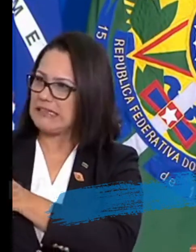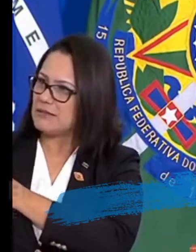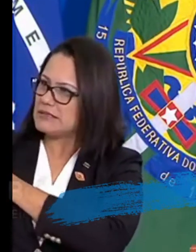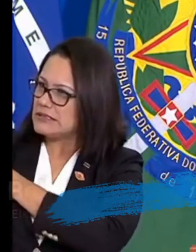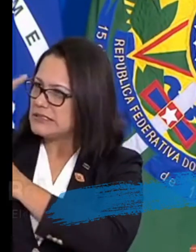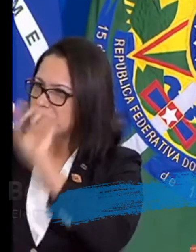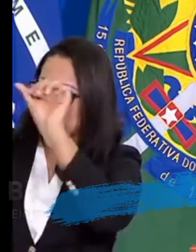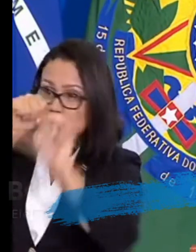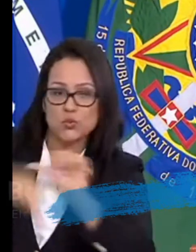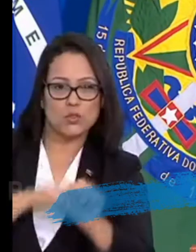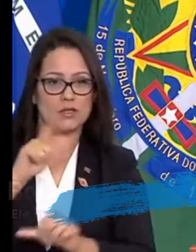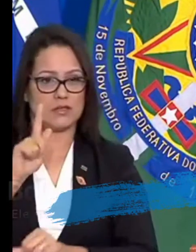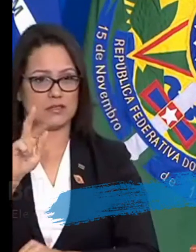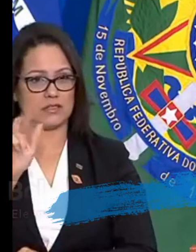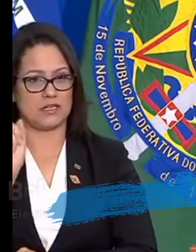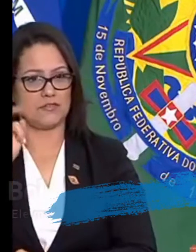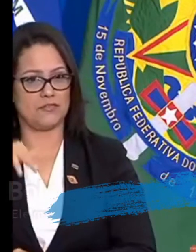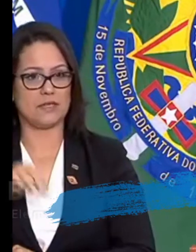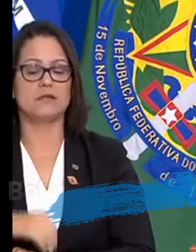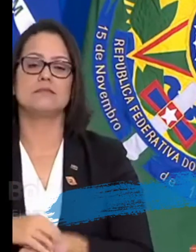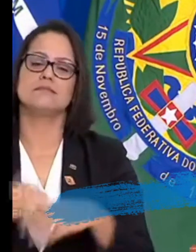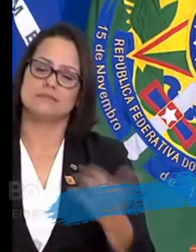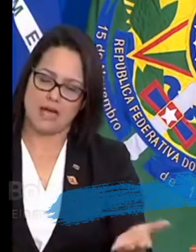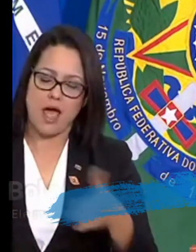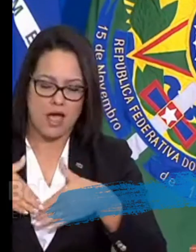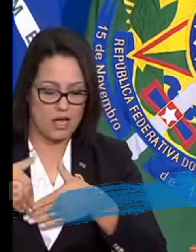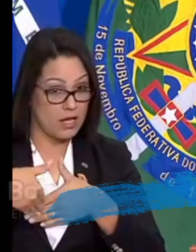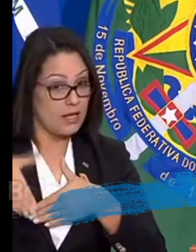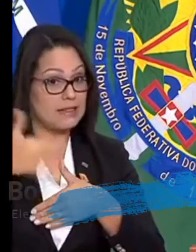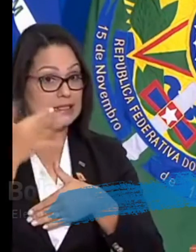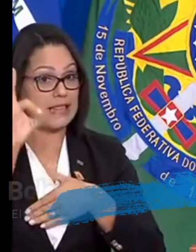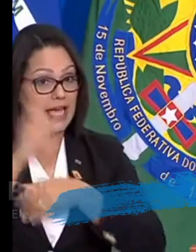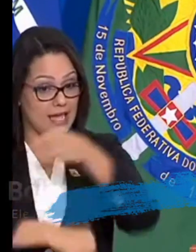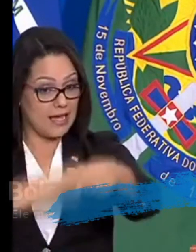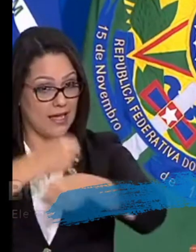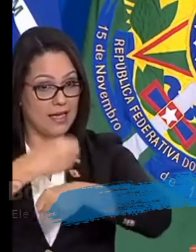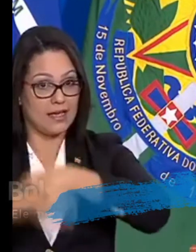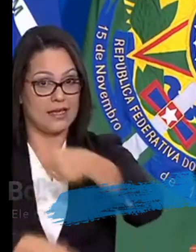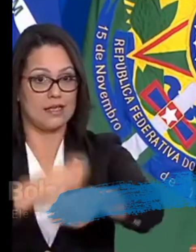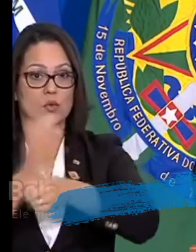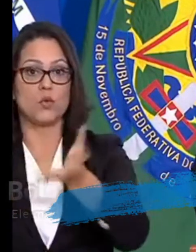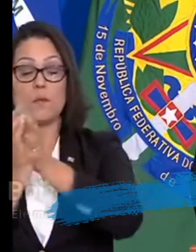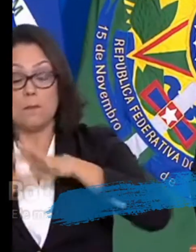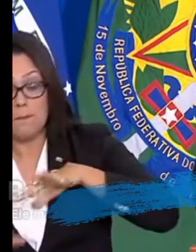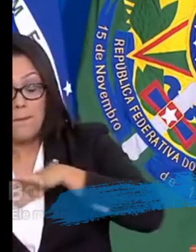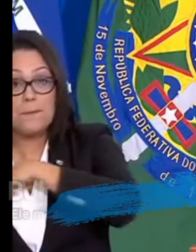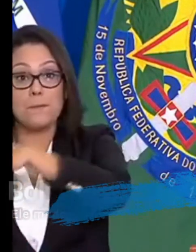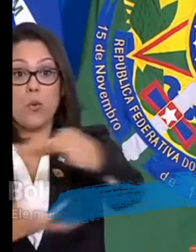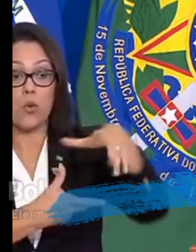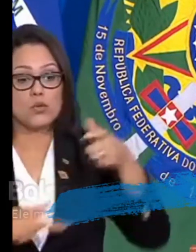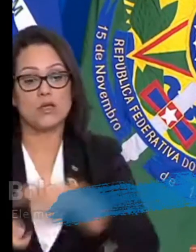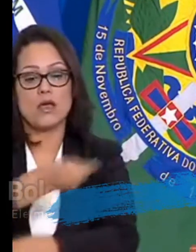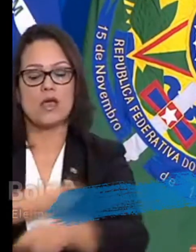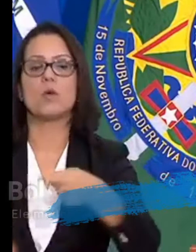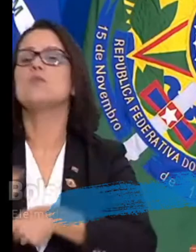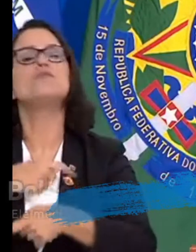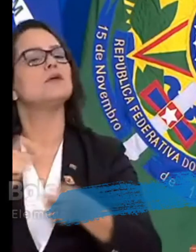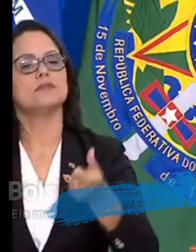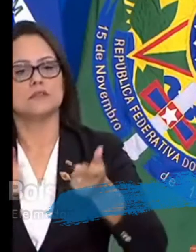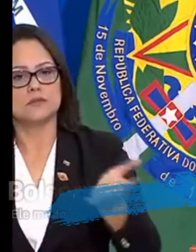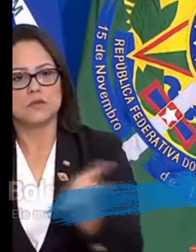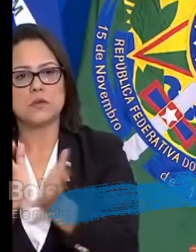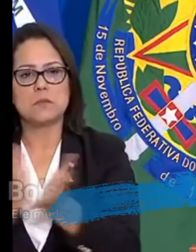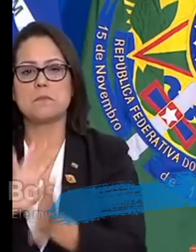verdade nos próximos dez anos a economia mundial movimentará